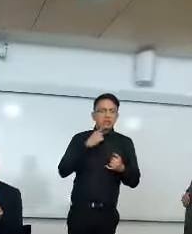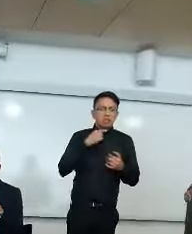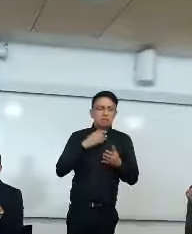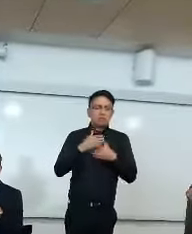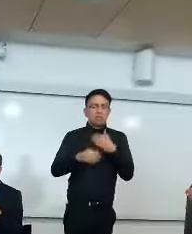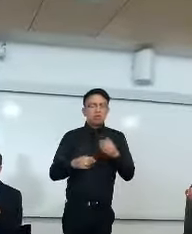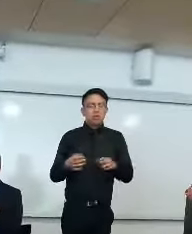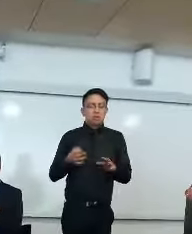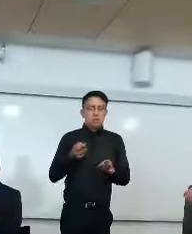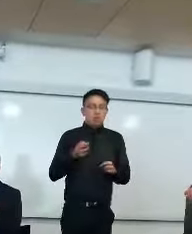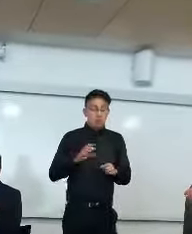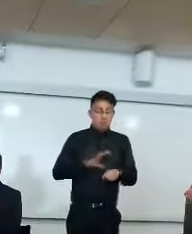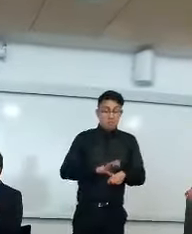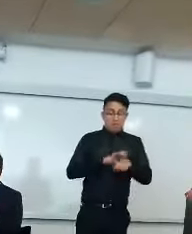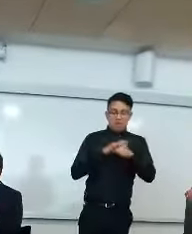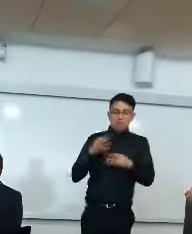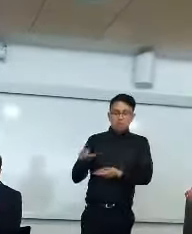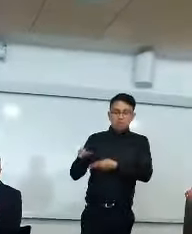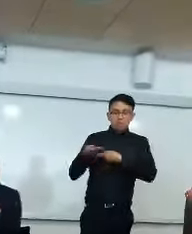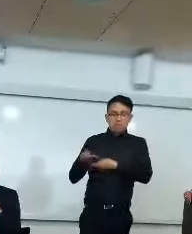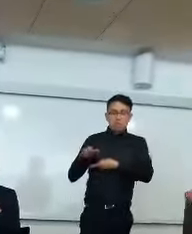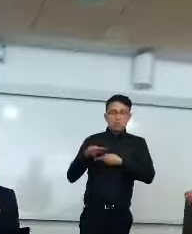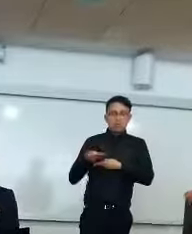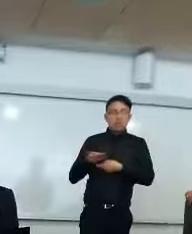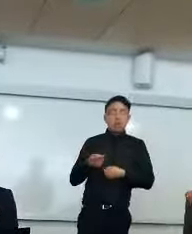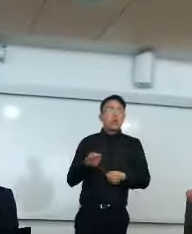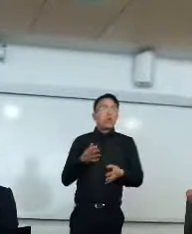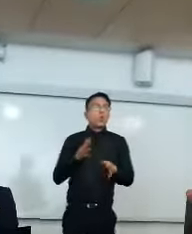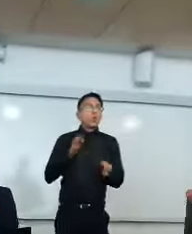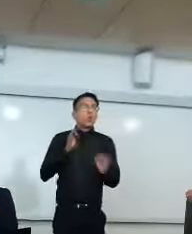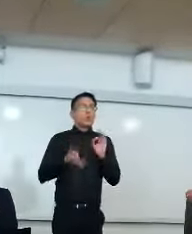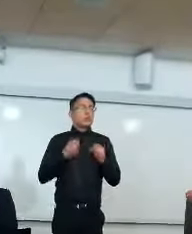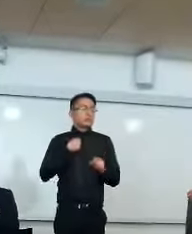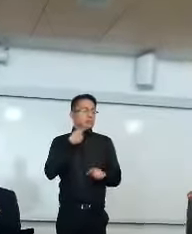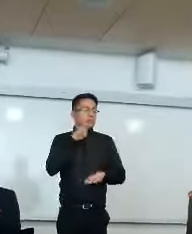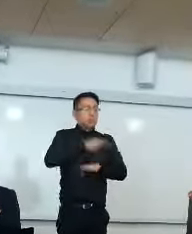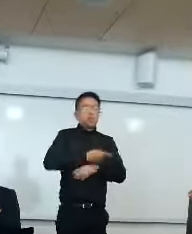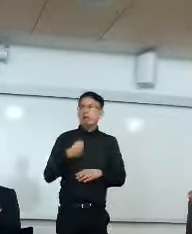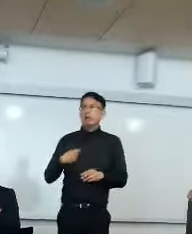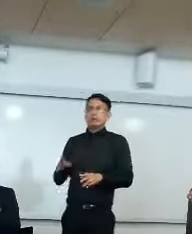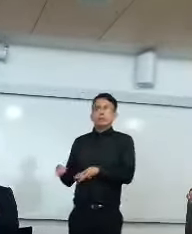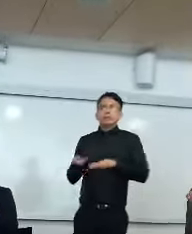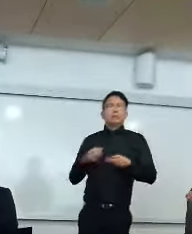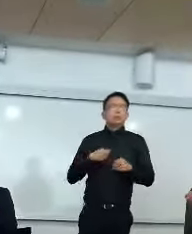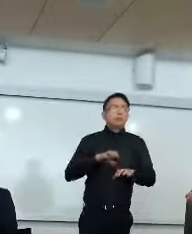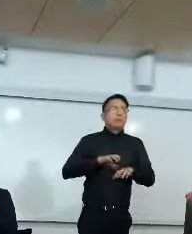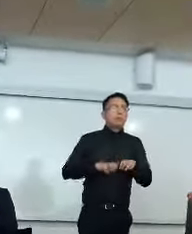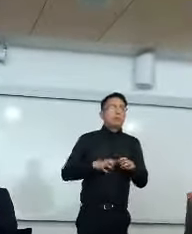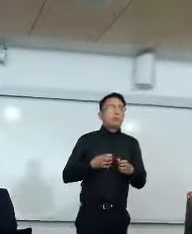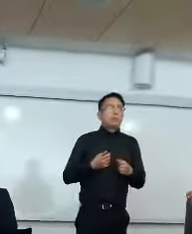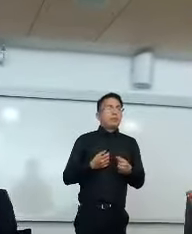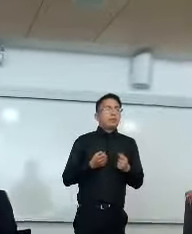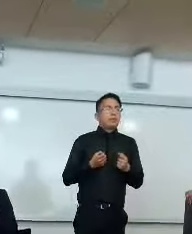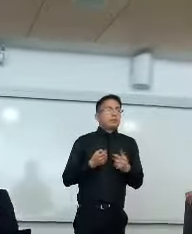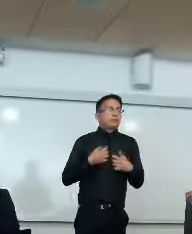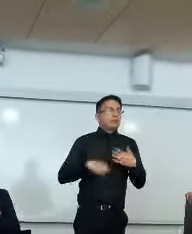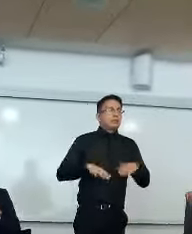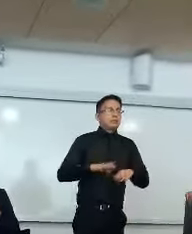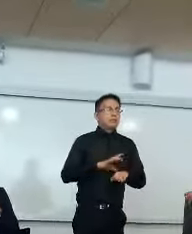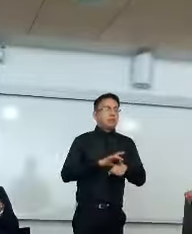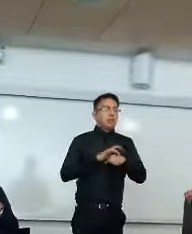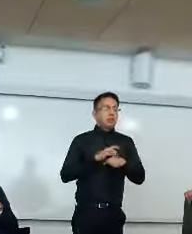les llega una orden, que van a seguir pasando. El juez de familia que ordena, declaró interdicta a la persona, y tras de eso está diciendo